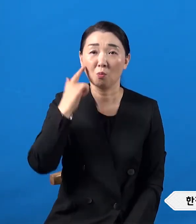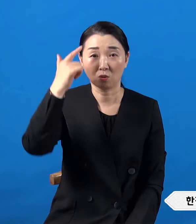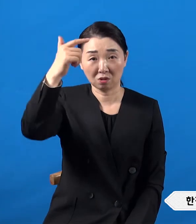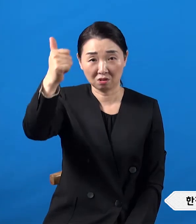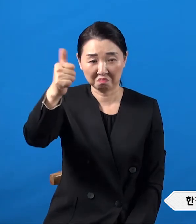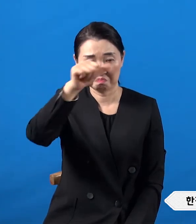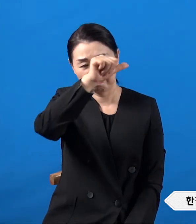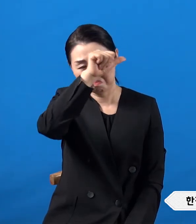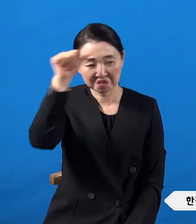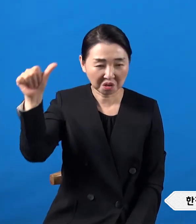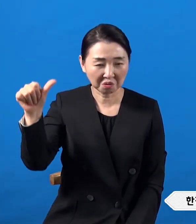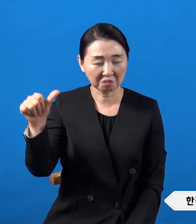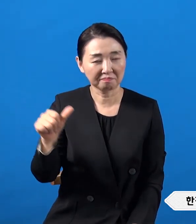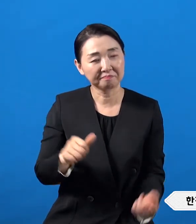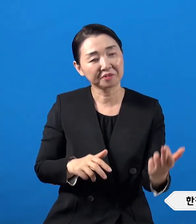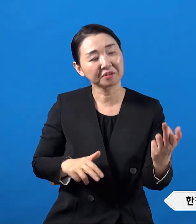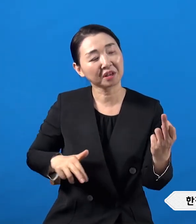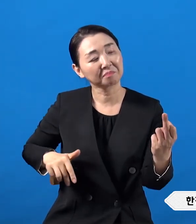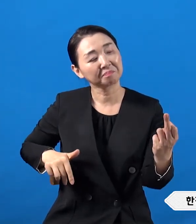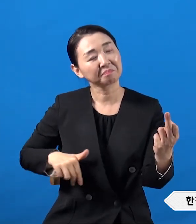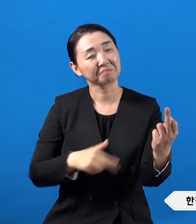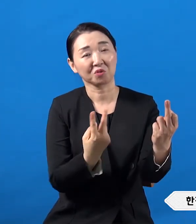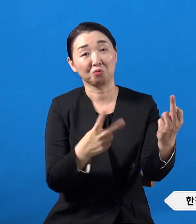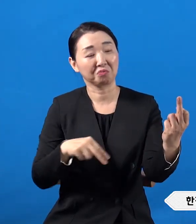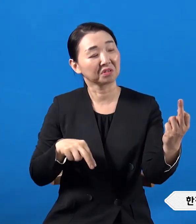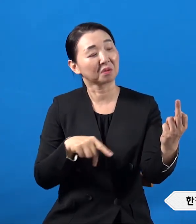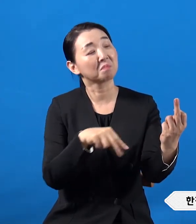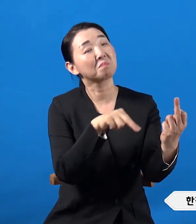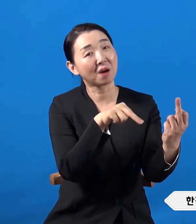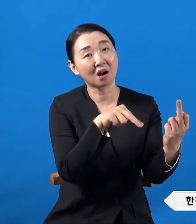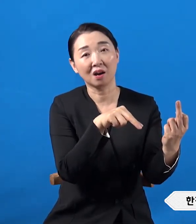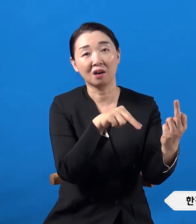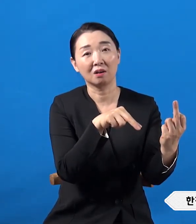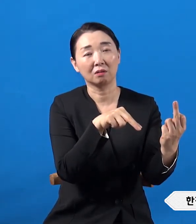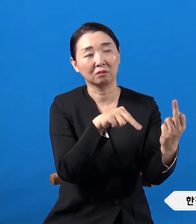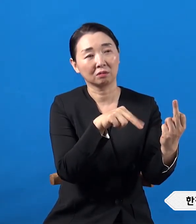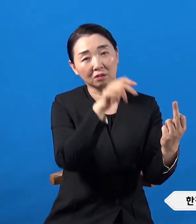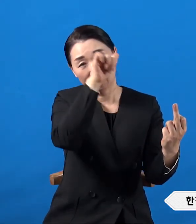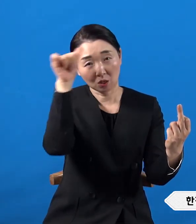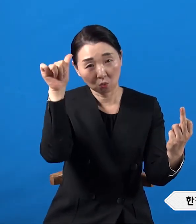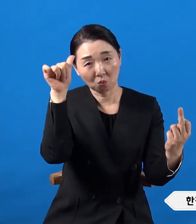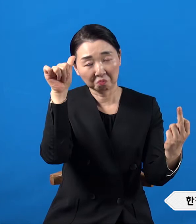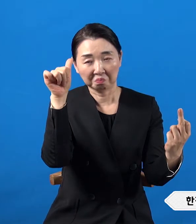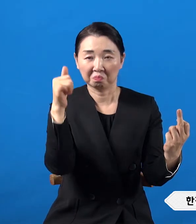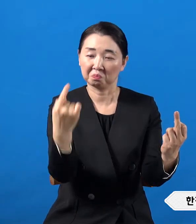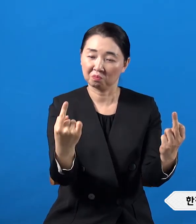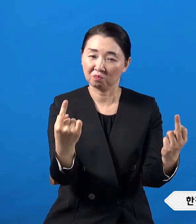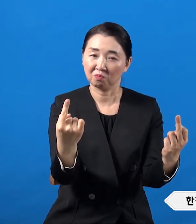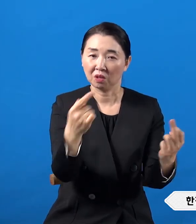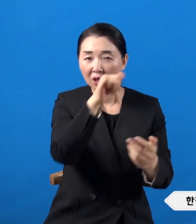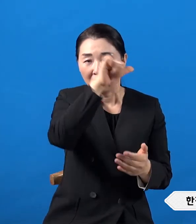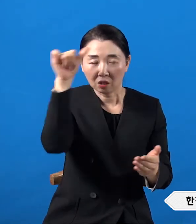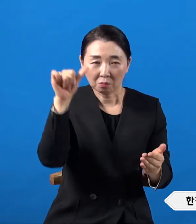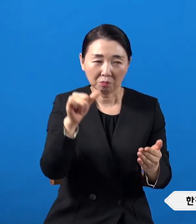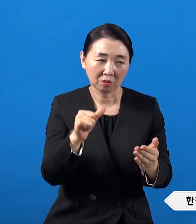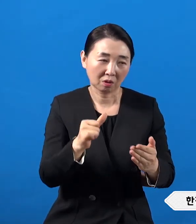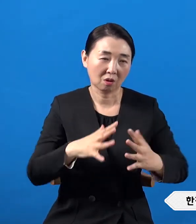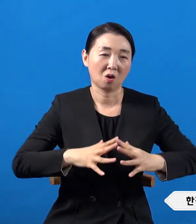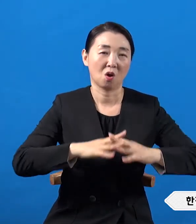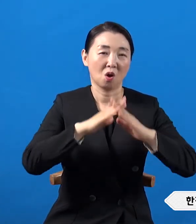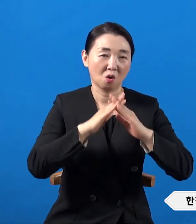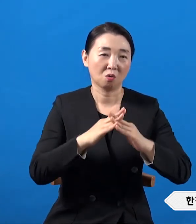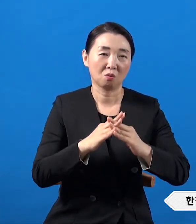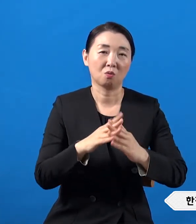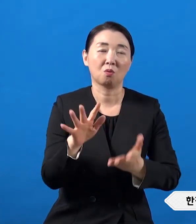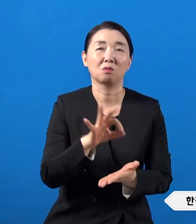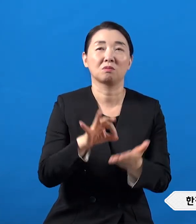어떤 목사님과 장로님이 등산을 갔는데 그 장로님은 장로이면서도 건축헌금 한